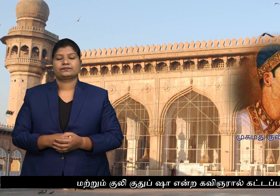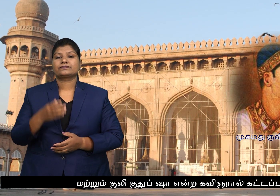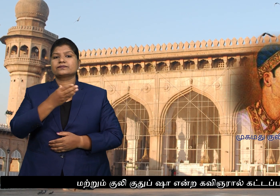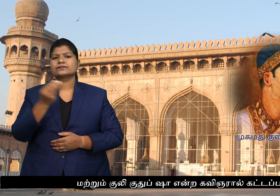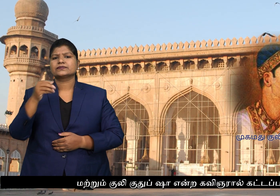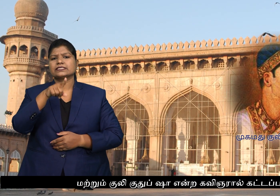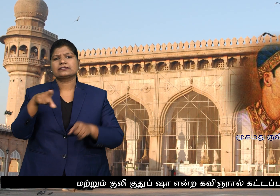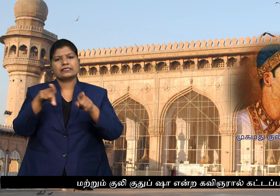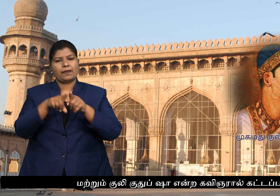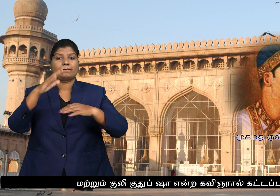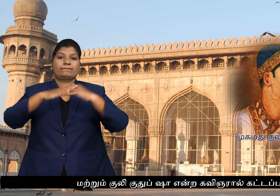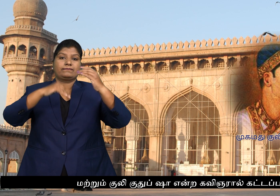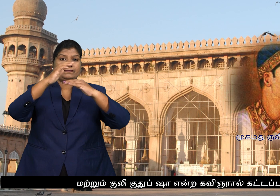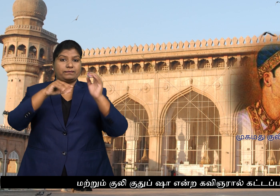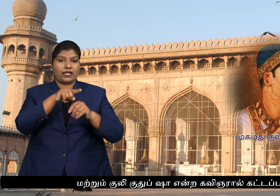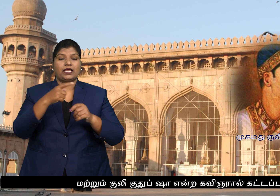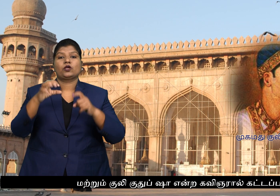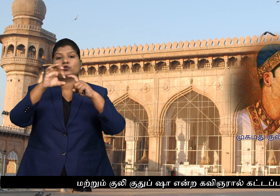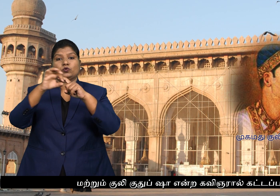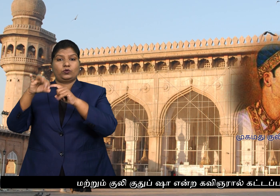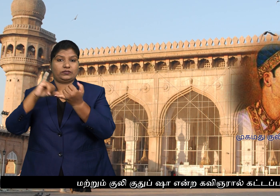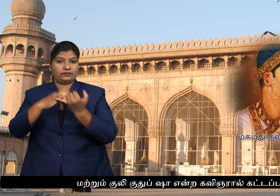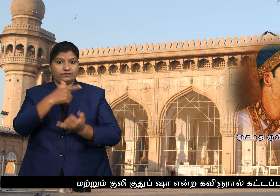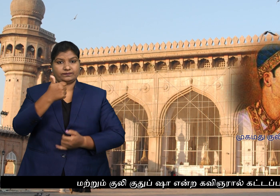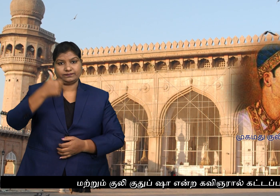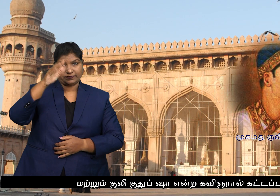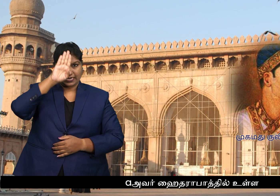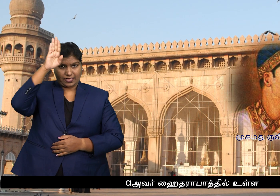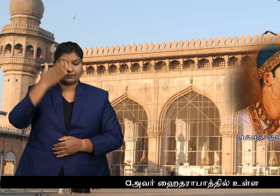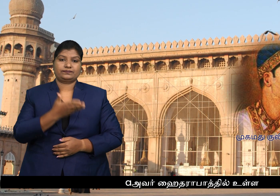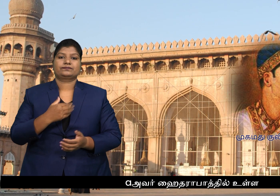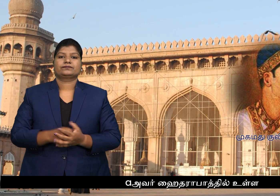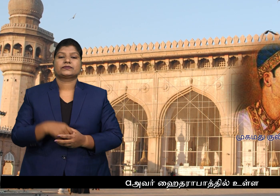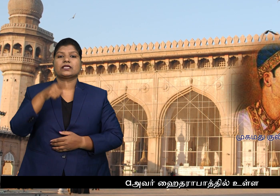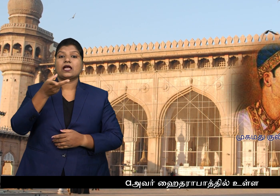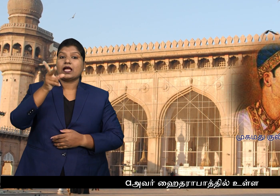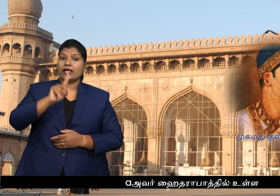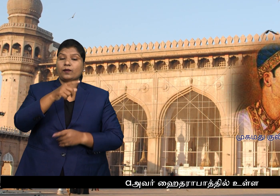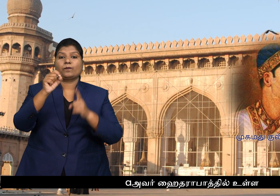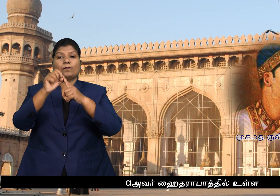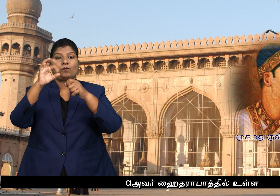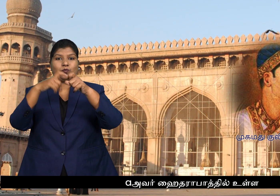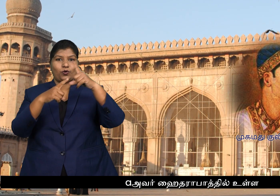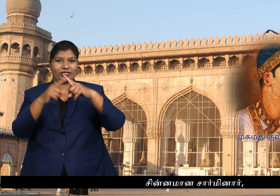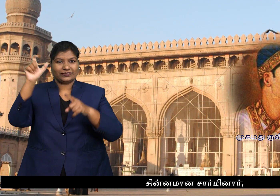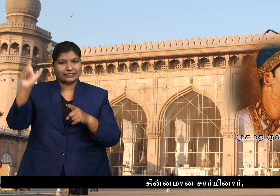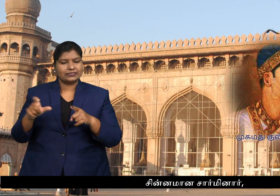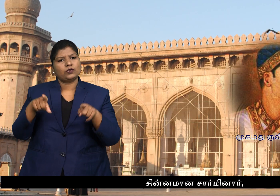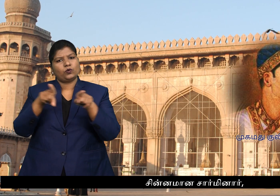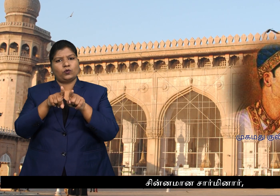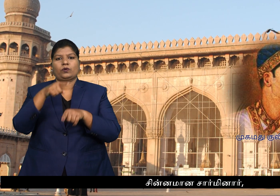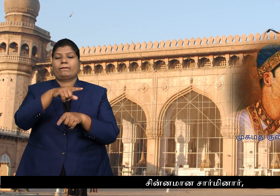மற்றும் குலி குதுப் ஷா என்ற கவிஞரால் கட்டப்பட்டது. இவர் ஹைதராபாத்தில் உள்ள